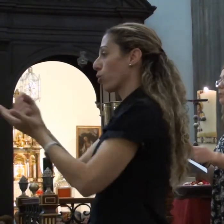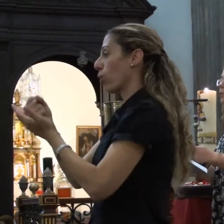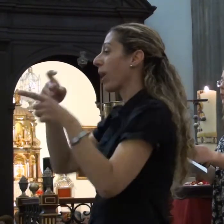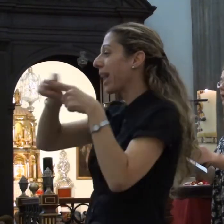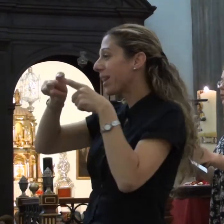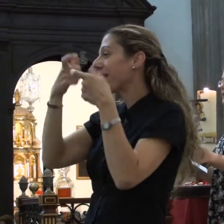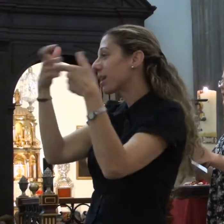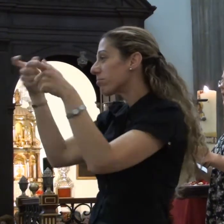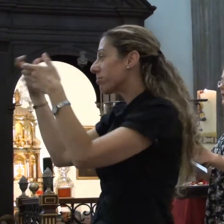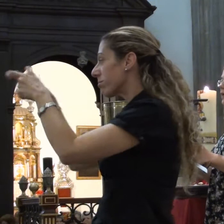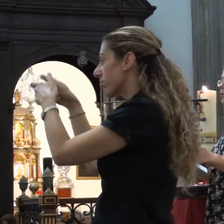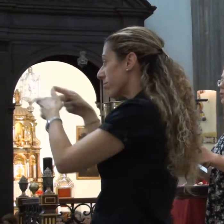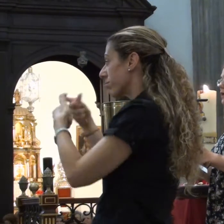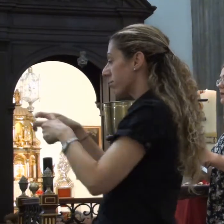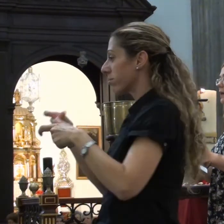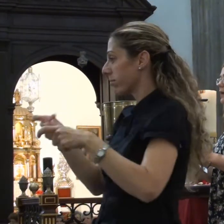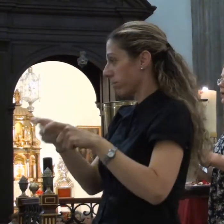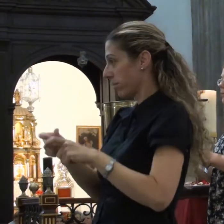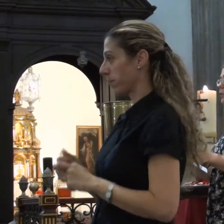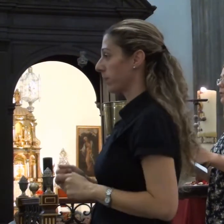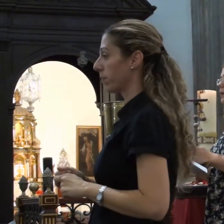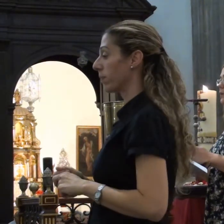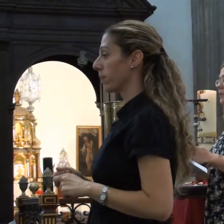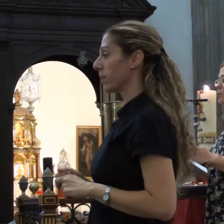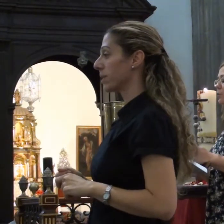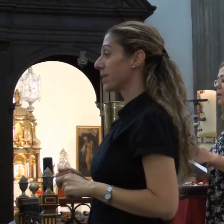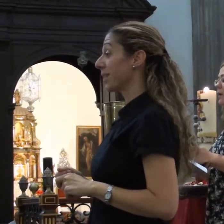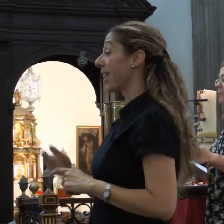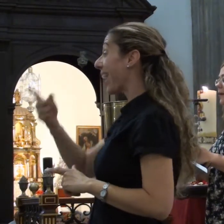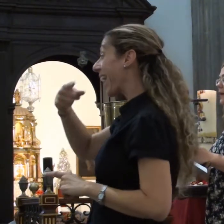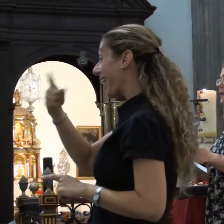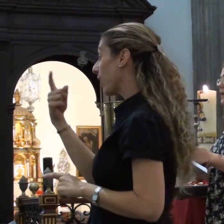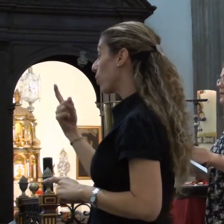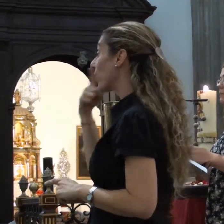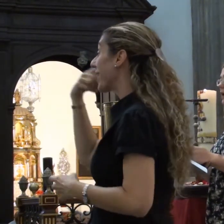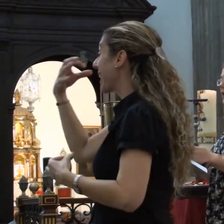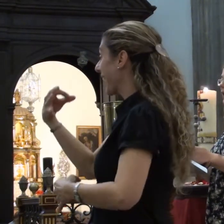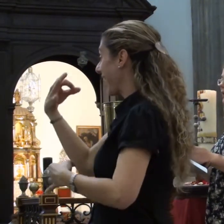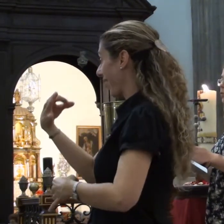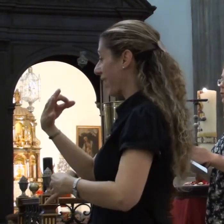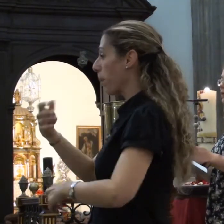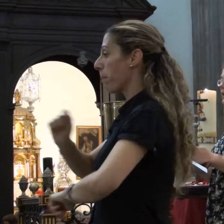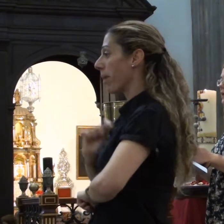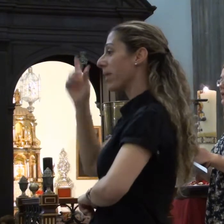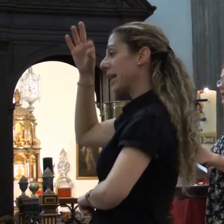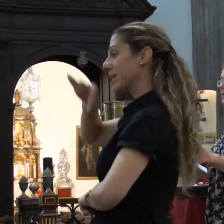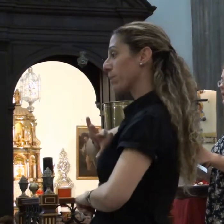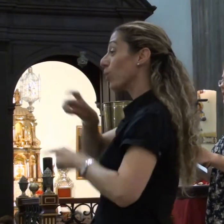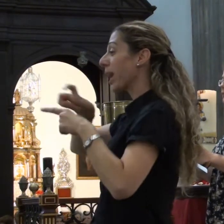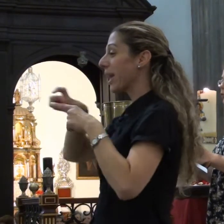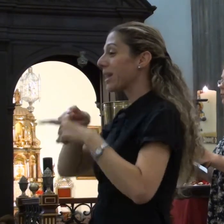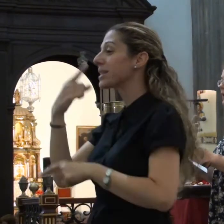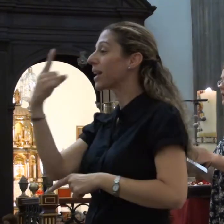pongamos pues nuestra realidad concreta y en manos del espíritu para que el carisma que cada uno tiene